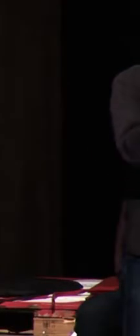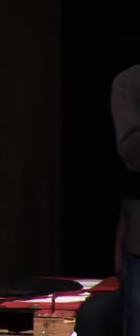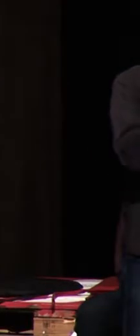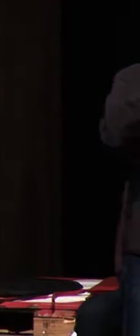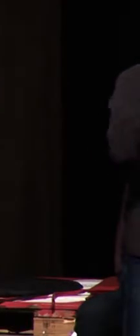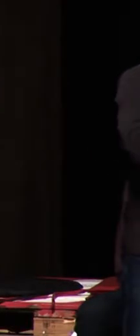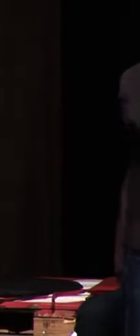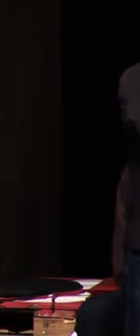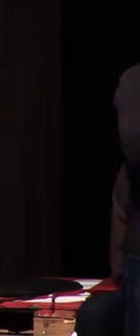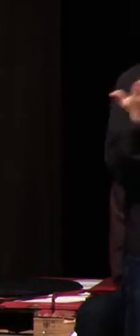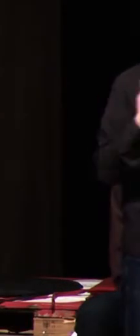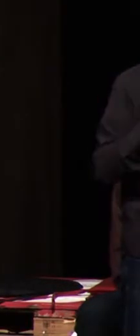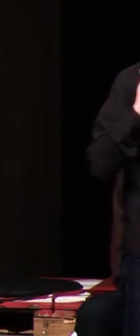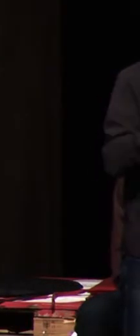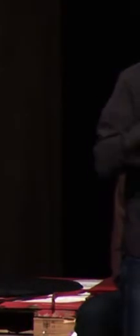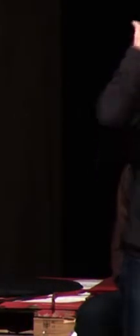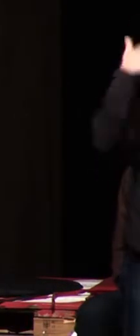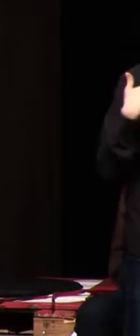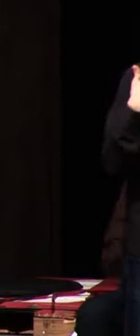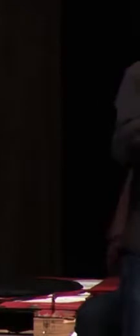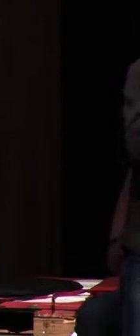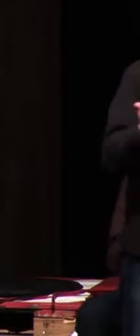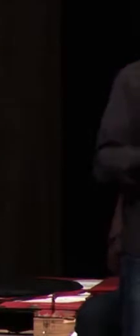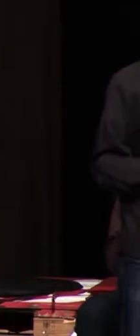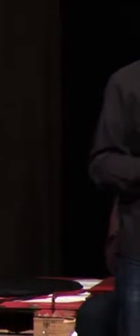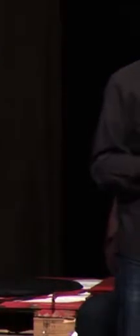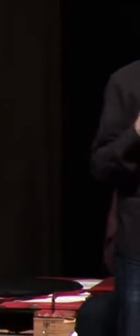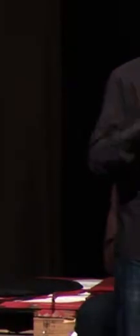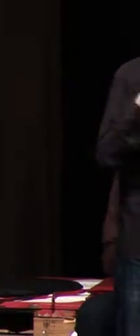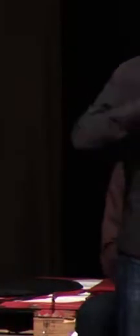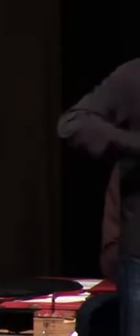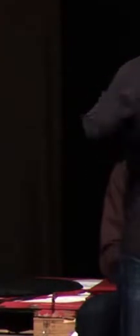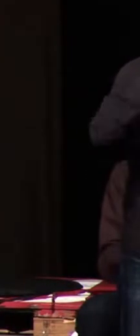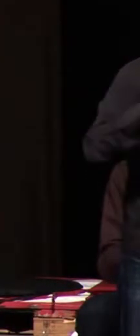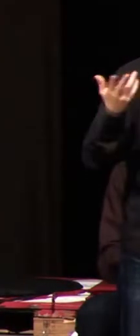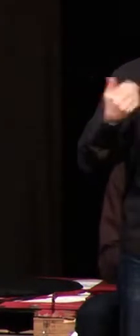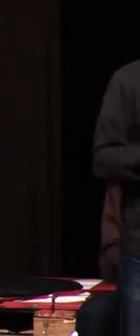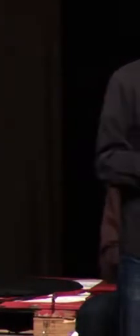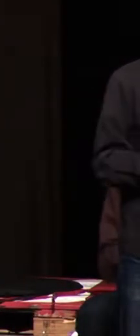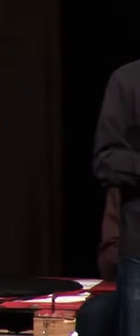sol eix, que és l'eix de la lluita popular, l'eix de la construcció i de la desobediència.